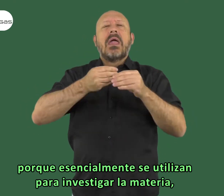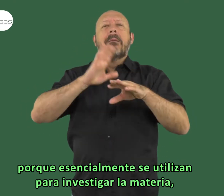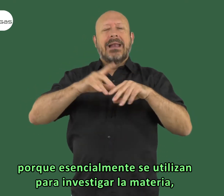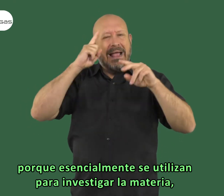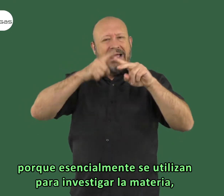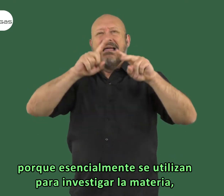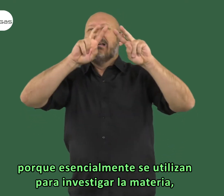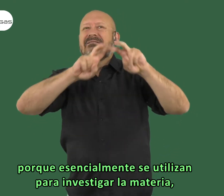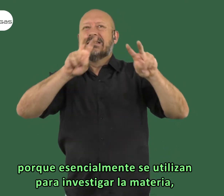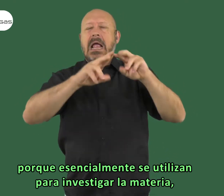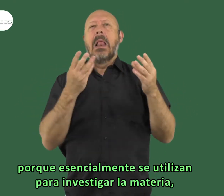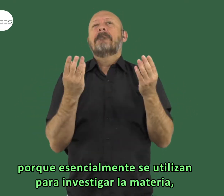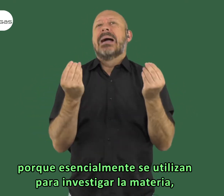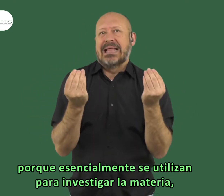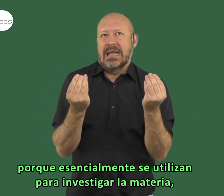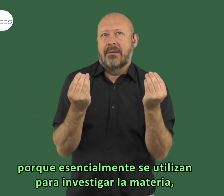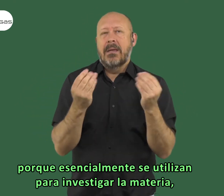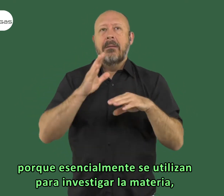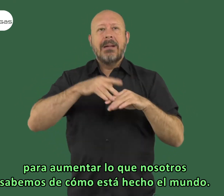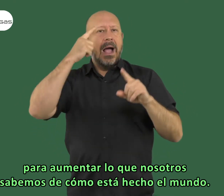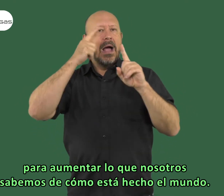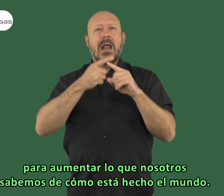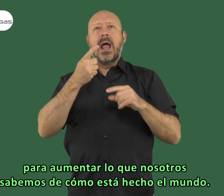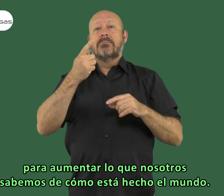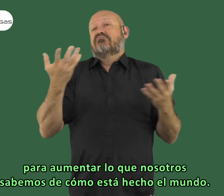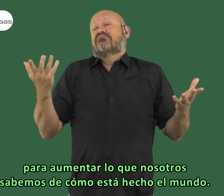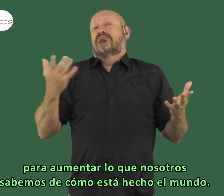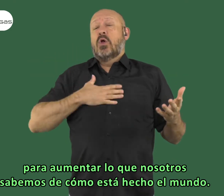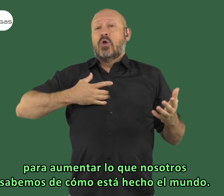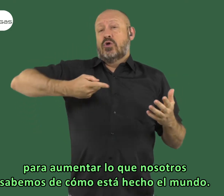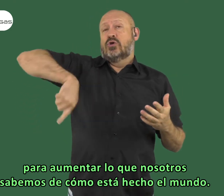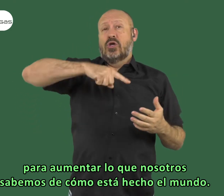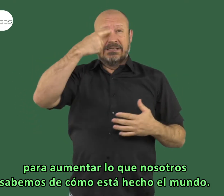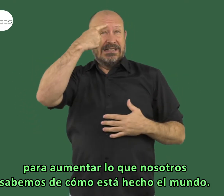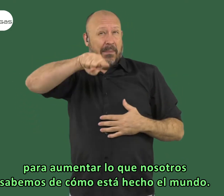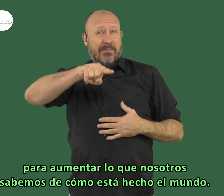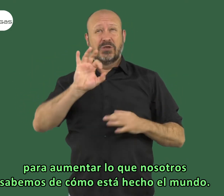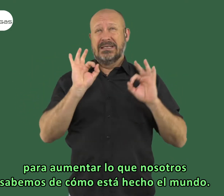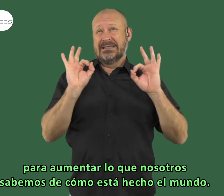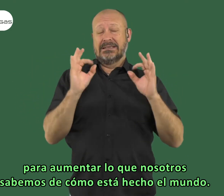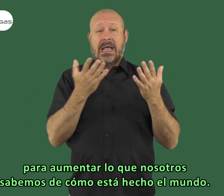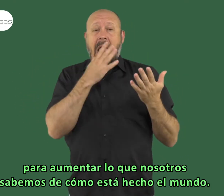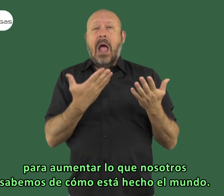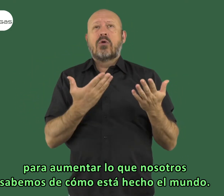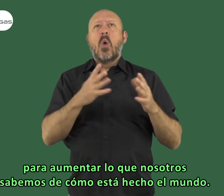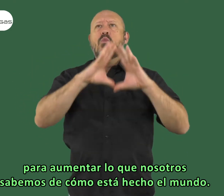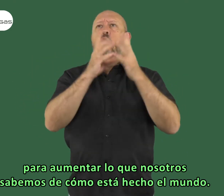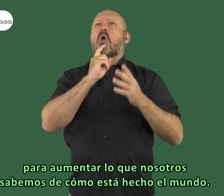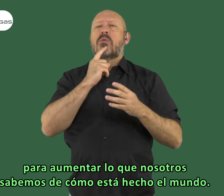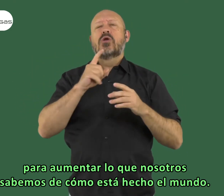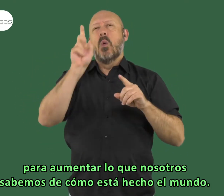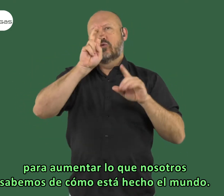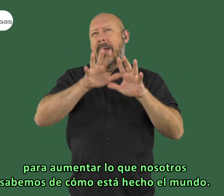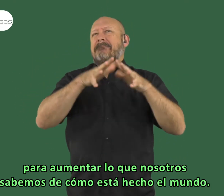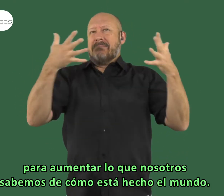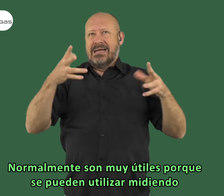se utilizan para investigar la materia, para aumentar lo que nosotros sabemos de cómo